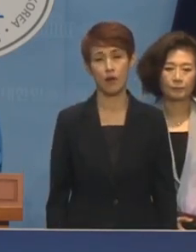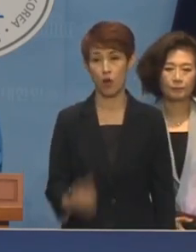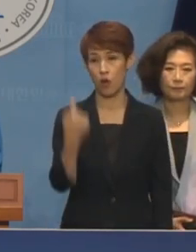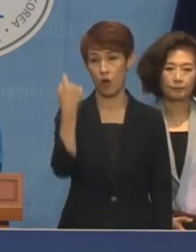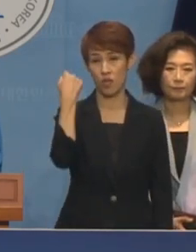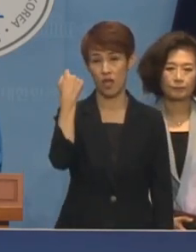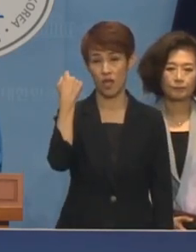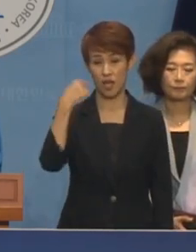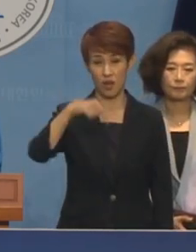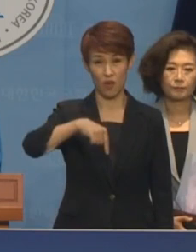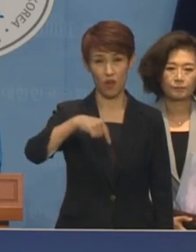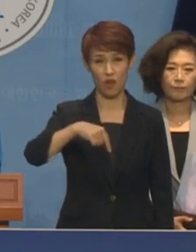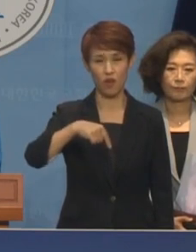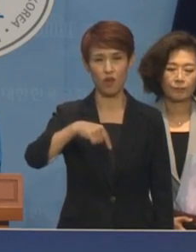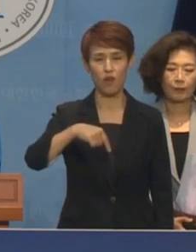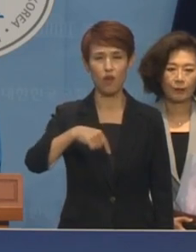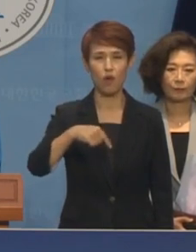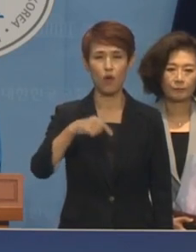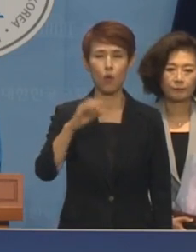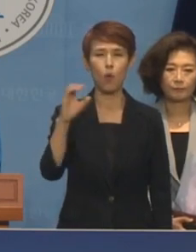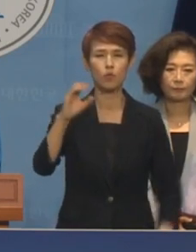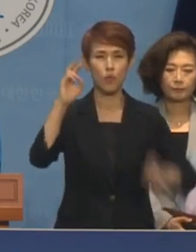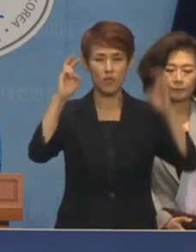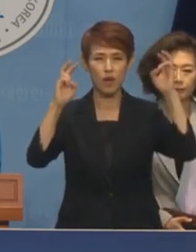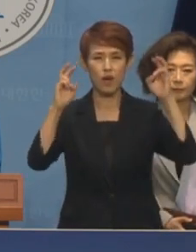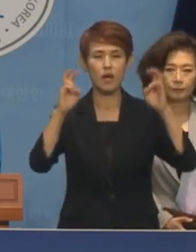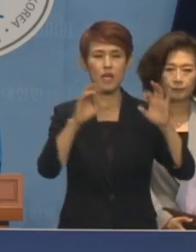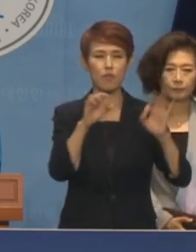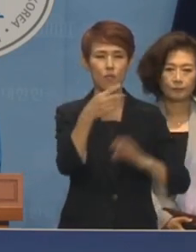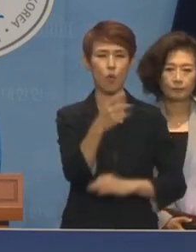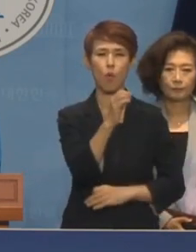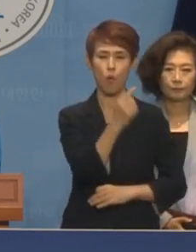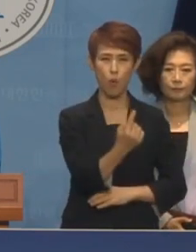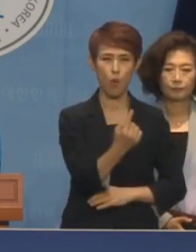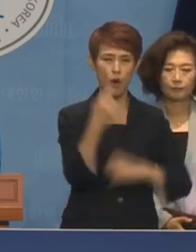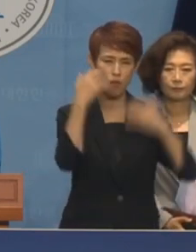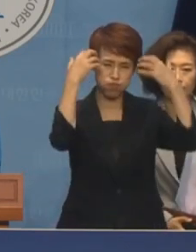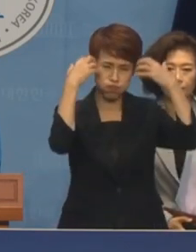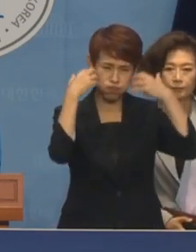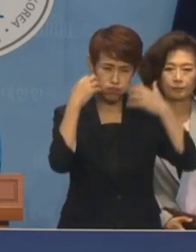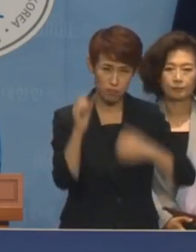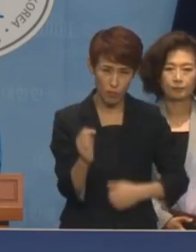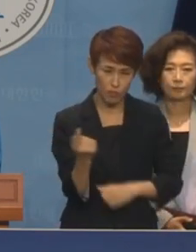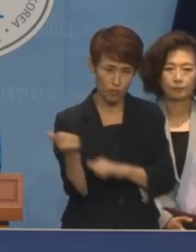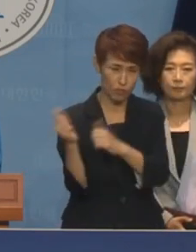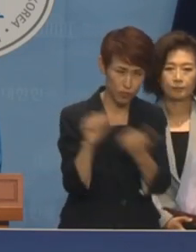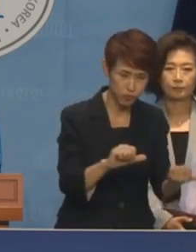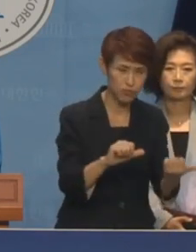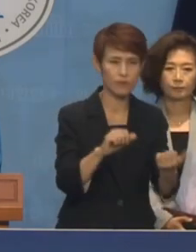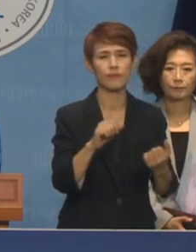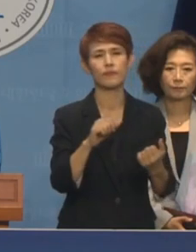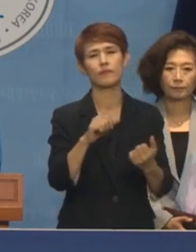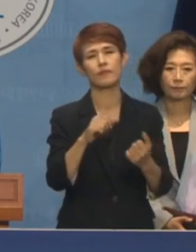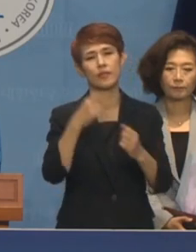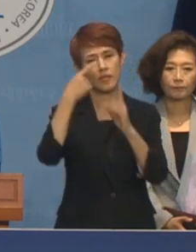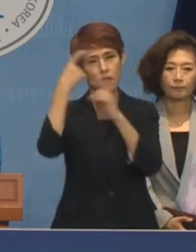어제 이곳에서는 코스트코 노동자 고 김동호님의 폭염 산재 사망 1주기 기자회견이